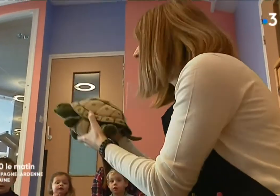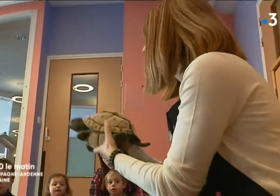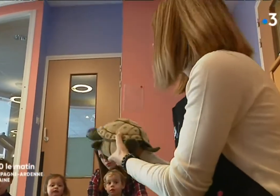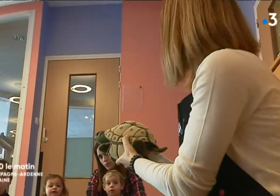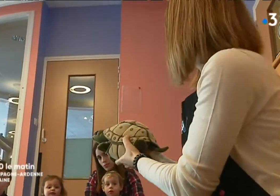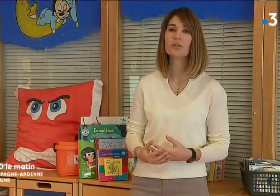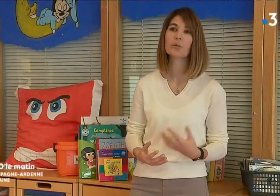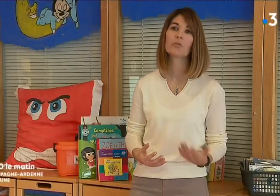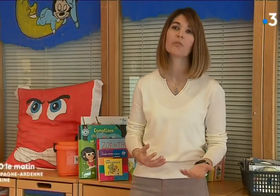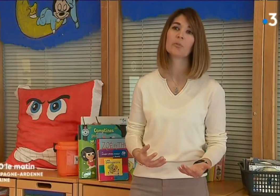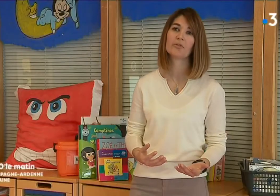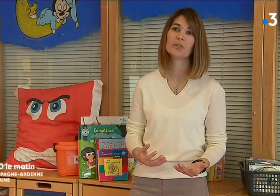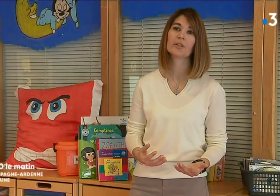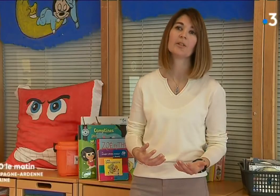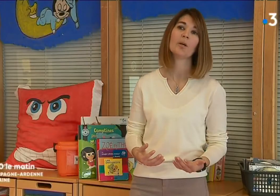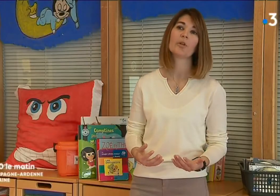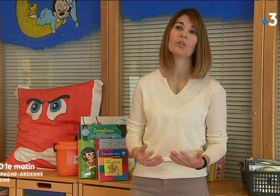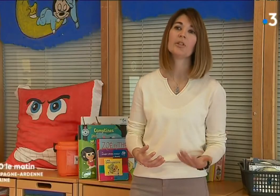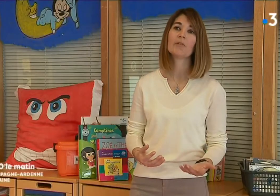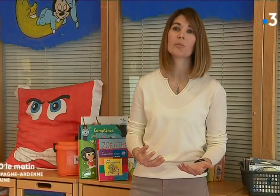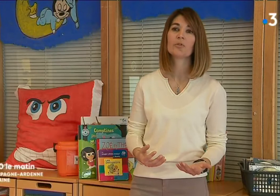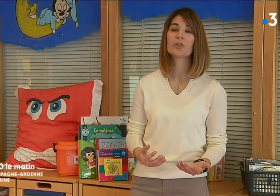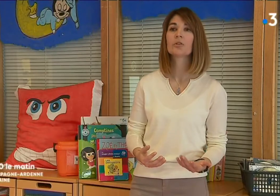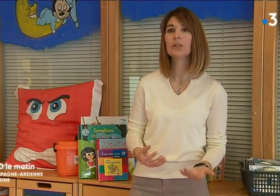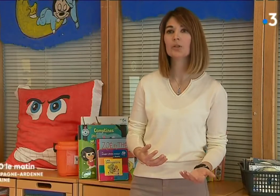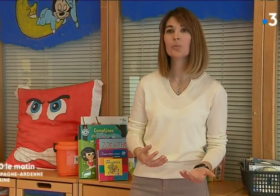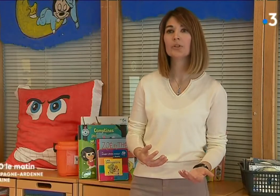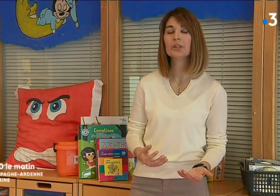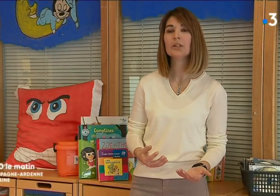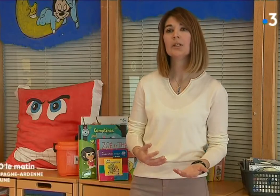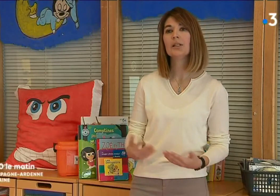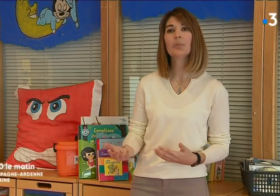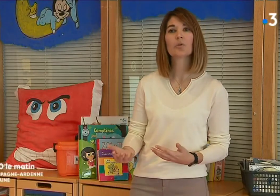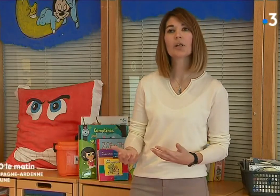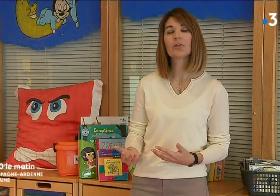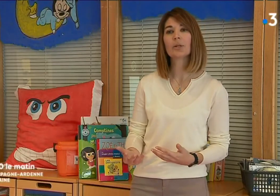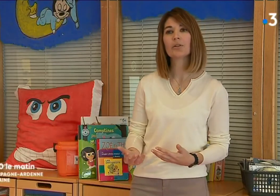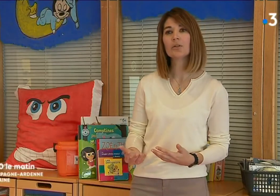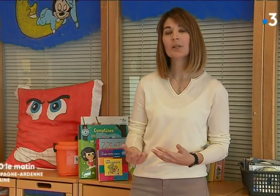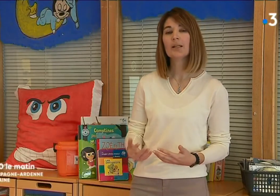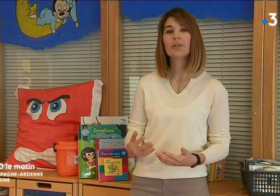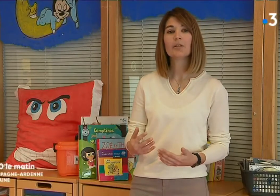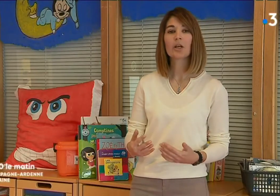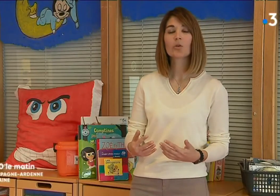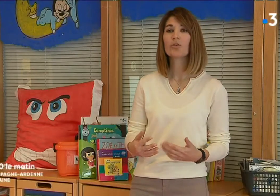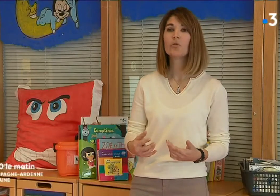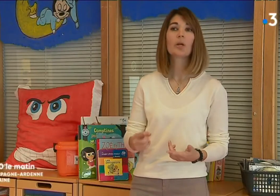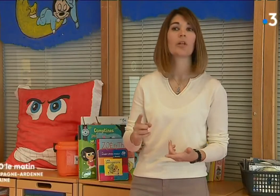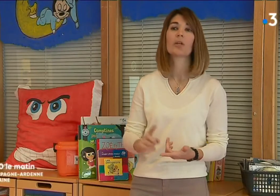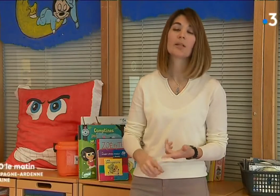Le bénéfice, l vraiment vu avec mon fils. Moi, j'ai signé avec mon fils quand il était tout petit. Il a bientôt 15 ans maintenant. Et c'est vrai que j'ai vu que ça ne retardait